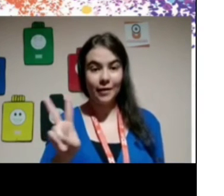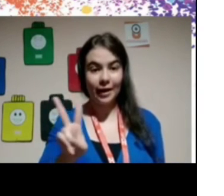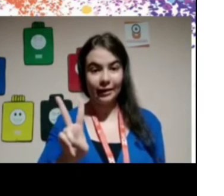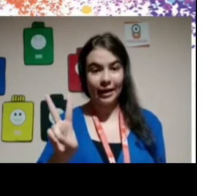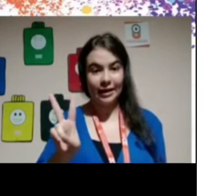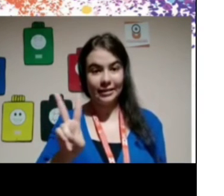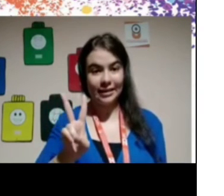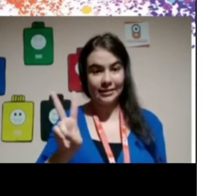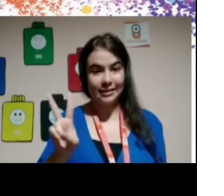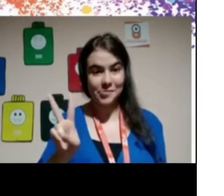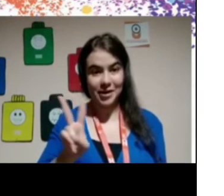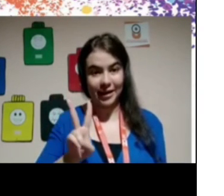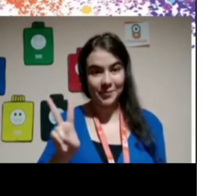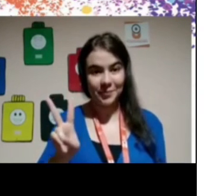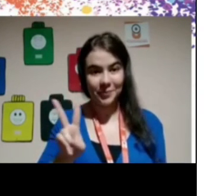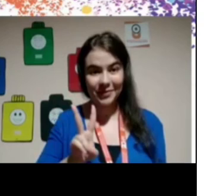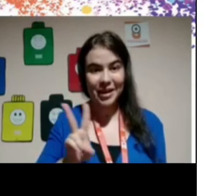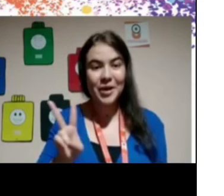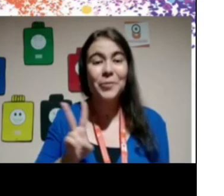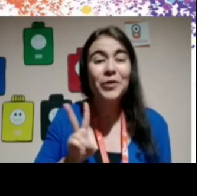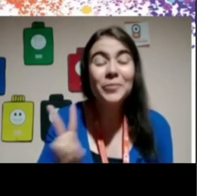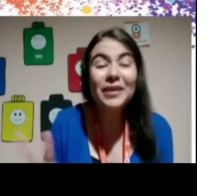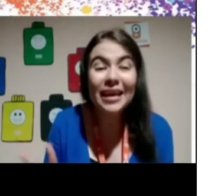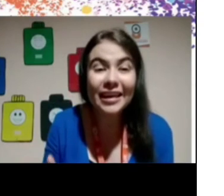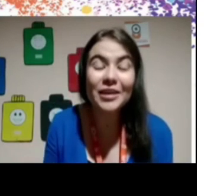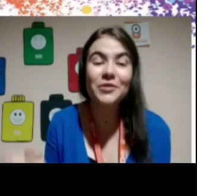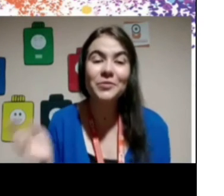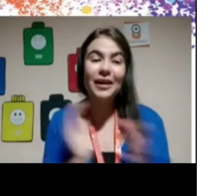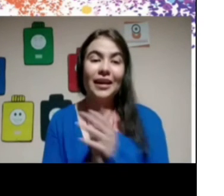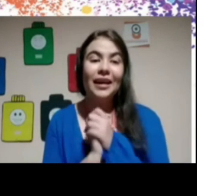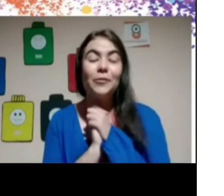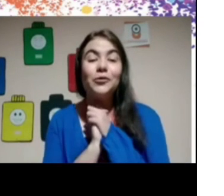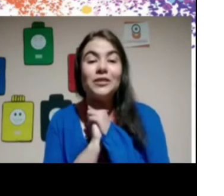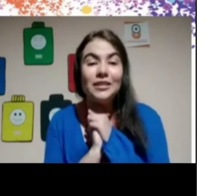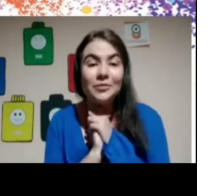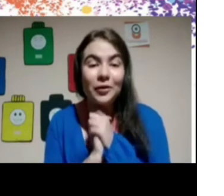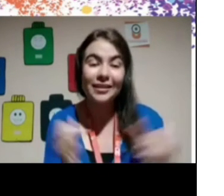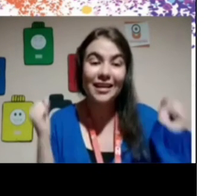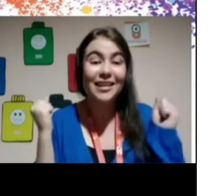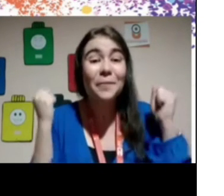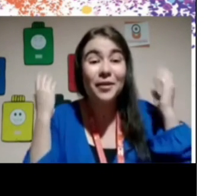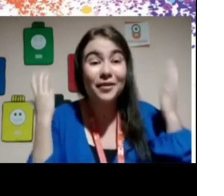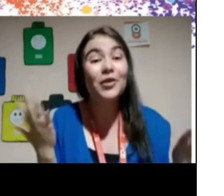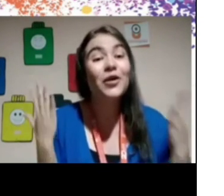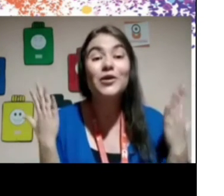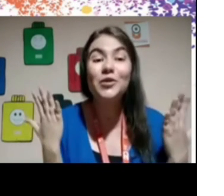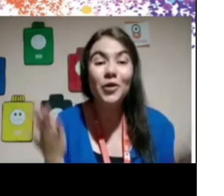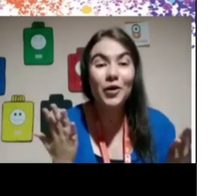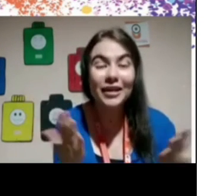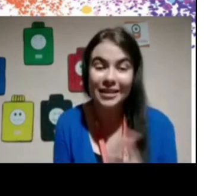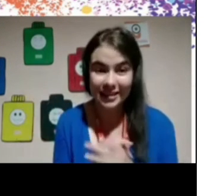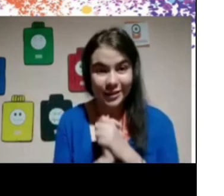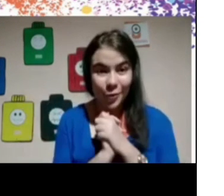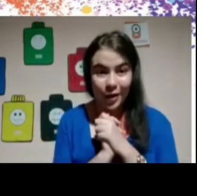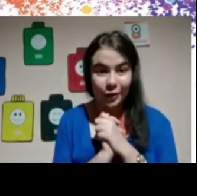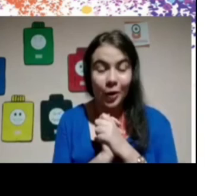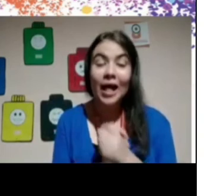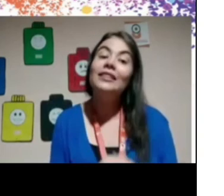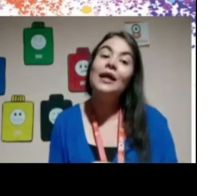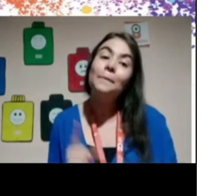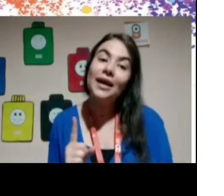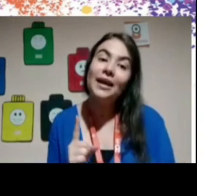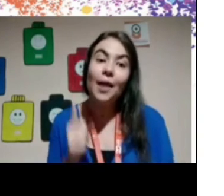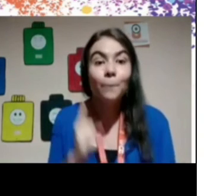¿Listo? Y verde es de esta manera. Muy bien, niños. Me alegra muchísimo que se hayan aprendido los colores de este